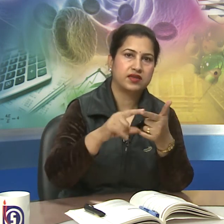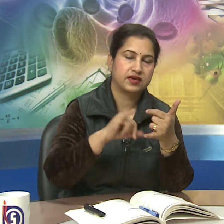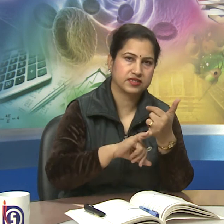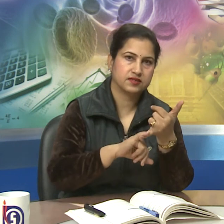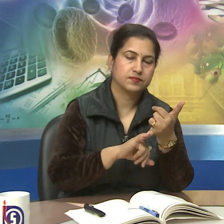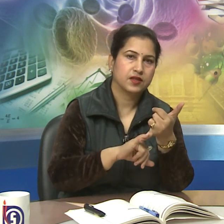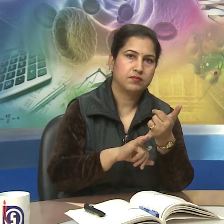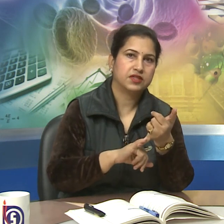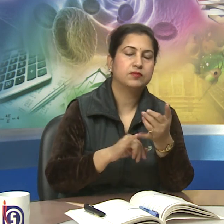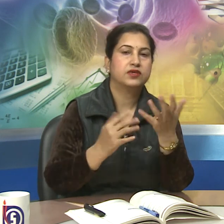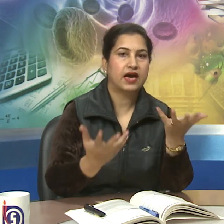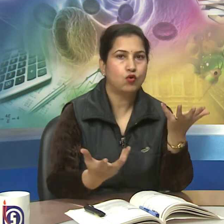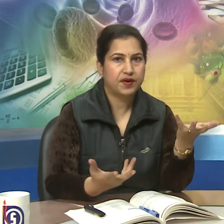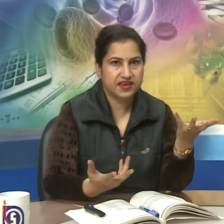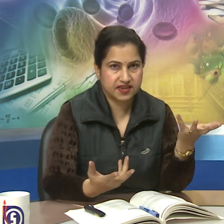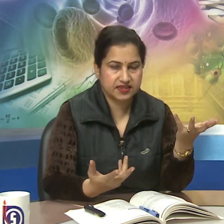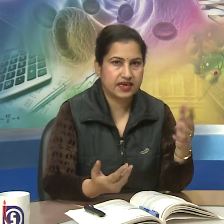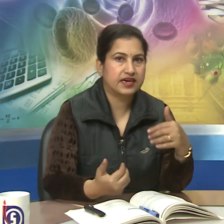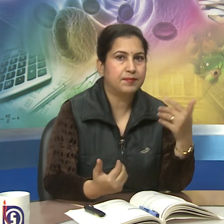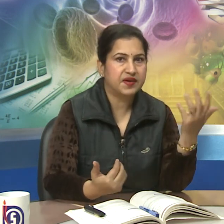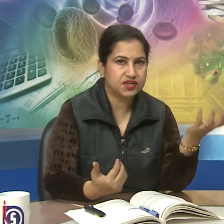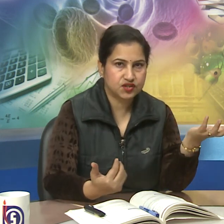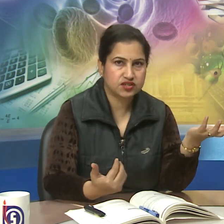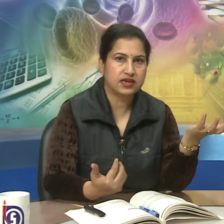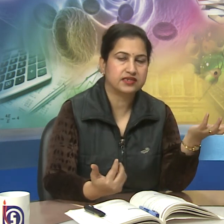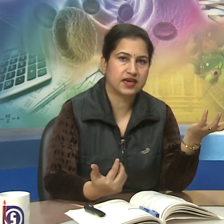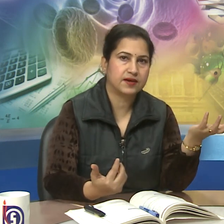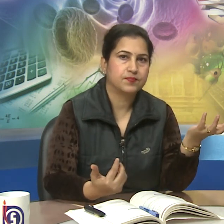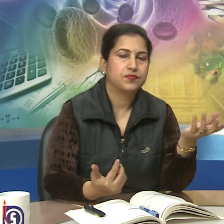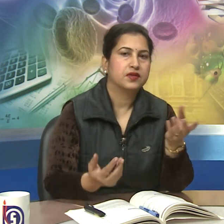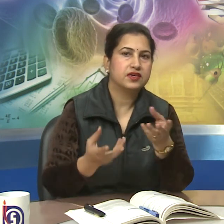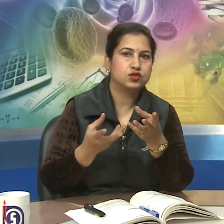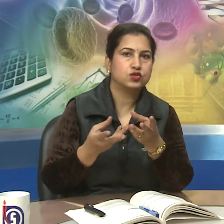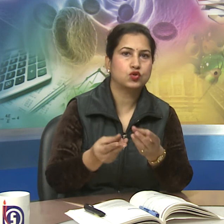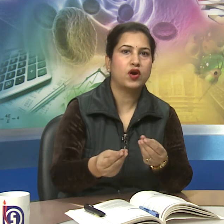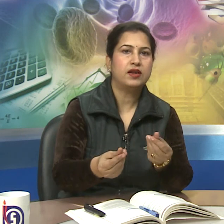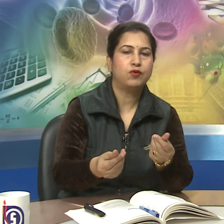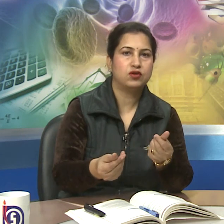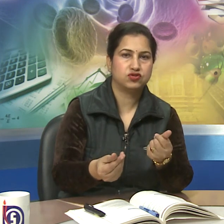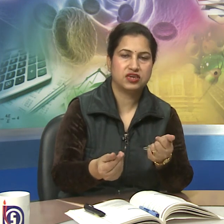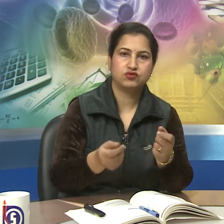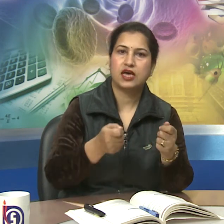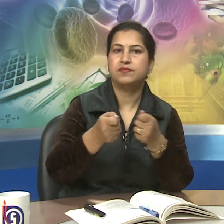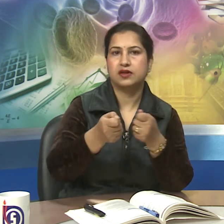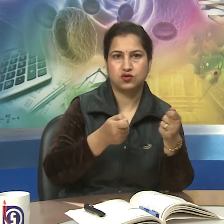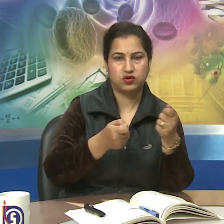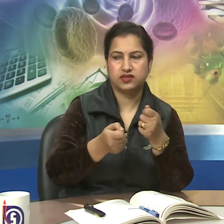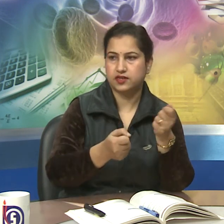इस मतलब क्या उपाय किए जाएं क्या इसलिए कि सोइल पोलूशन उसे आप कंट्रोल कर सकते